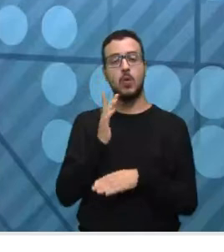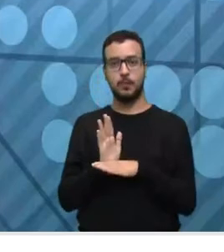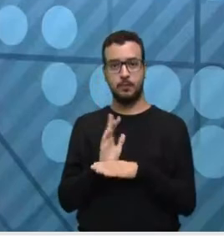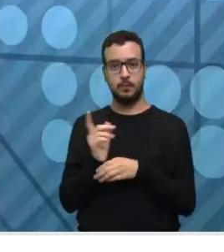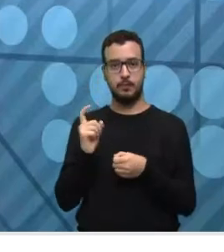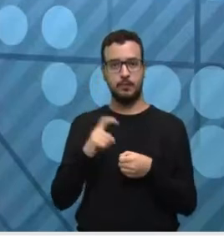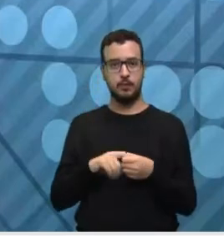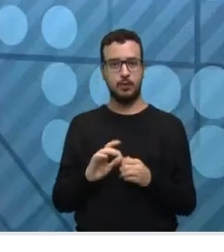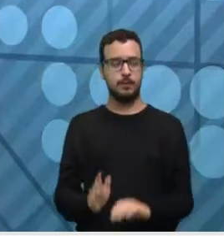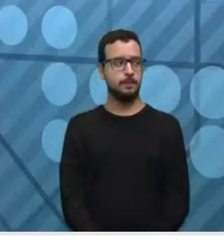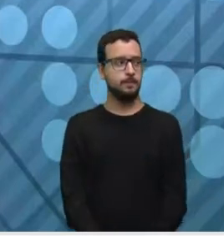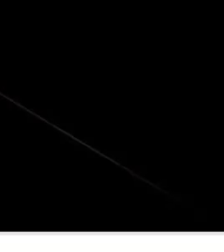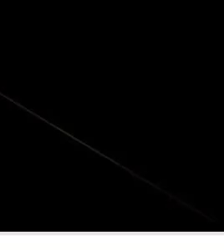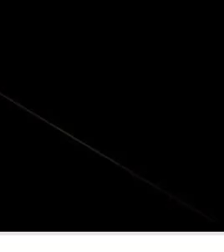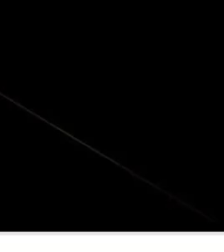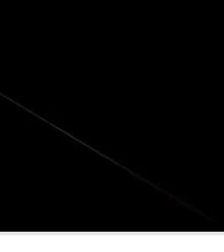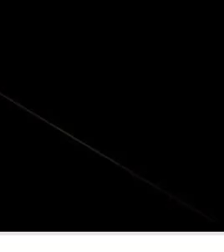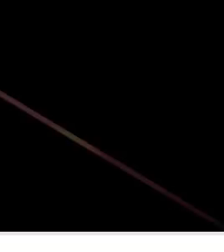e já voltamos.